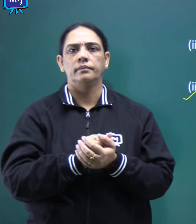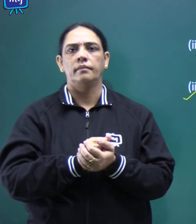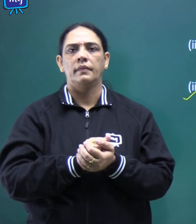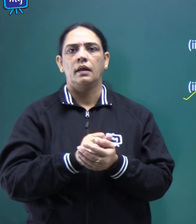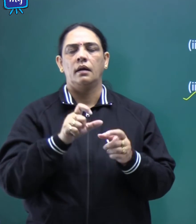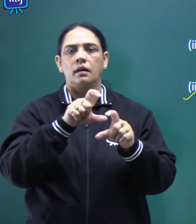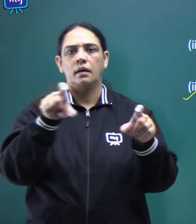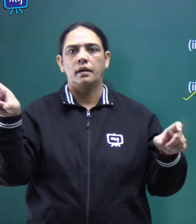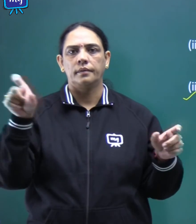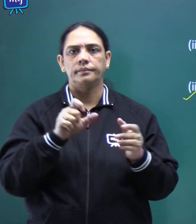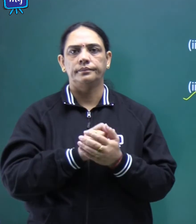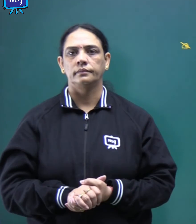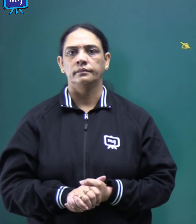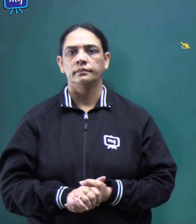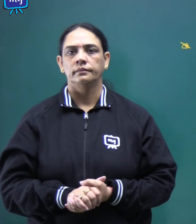समझ आ गया।